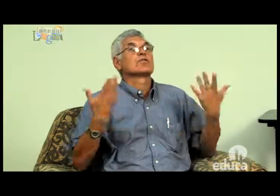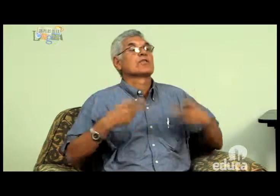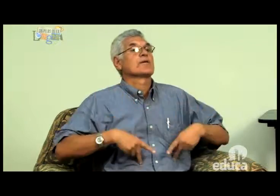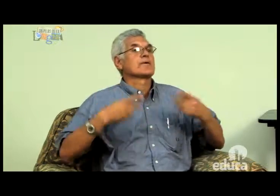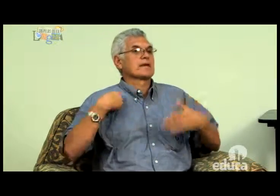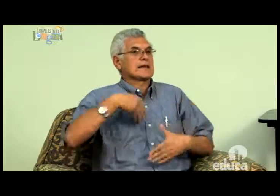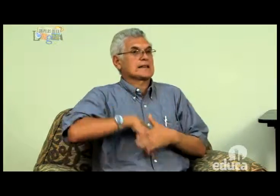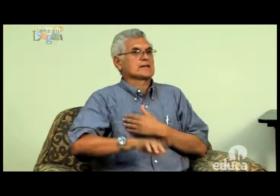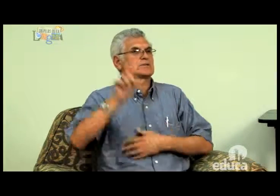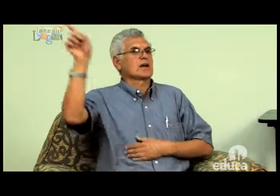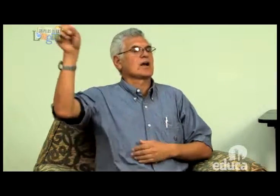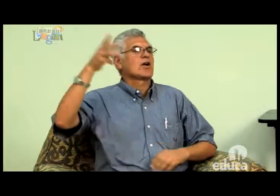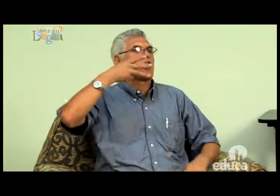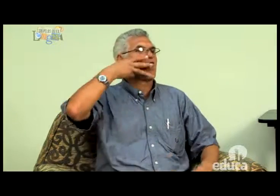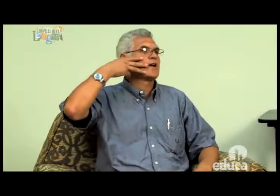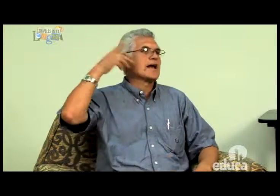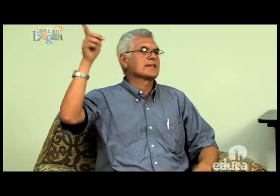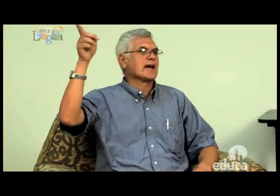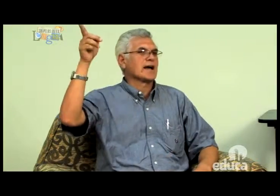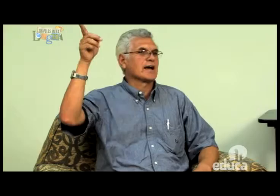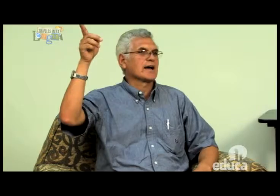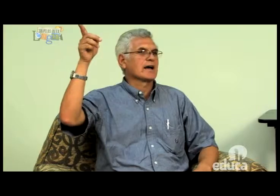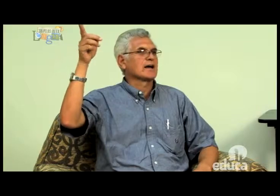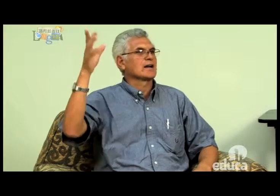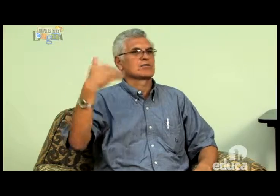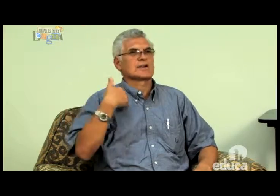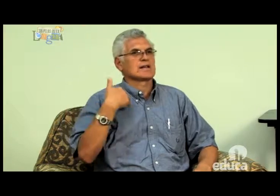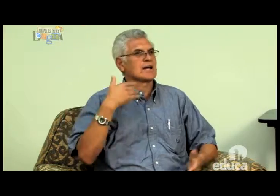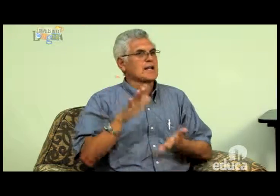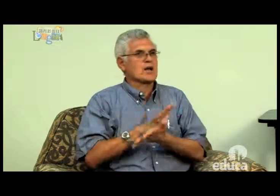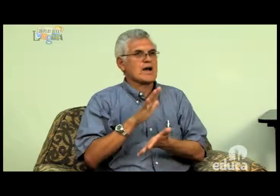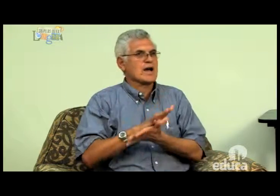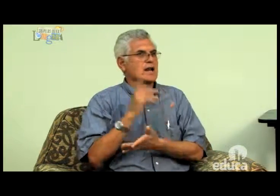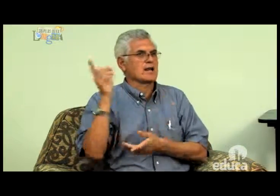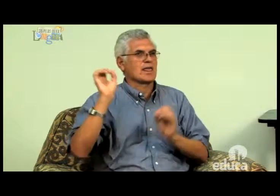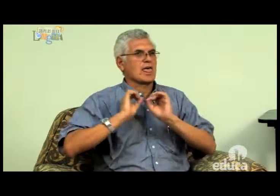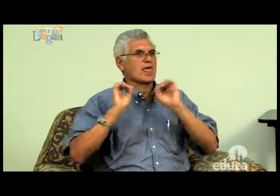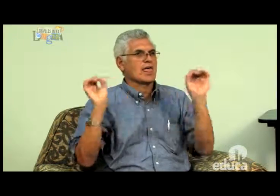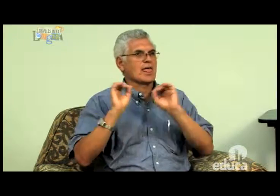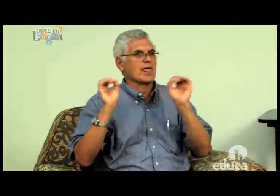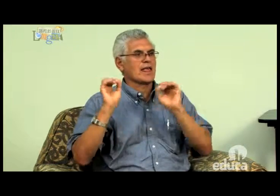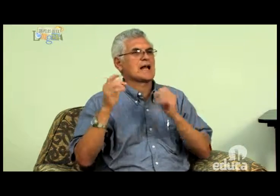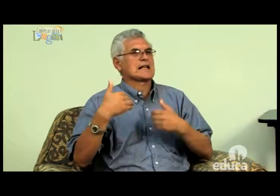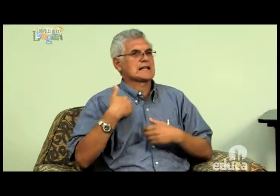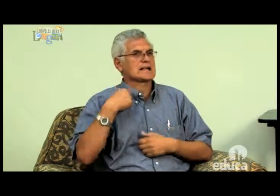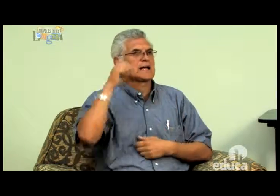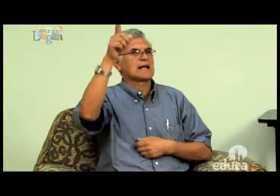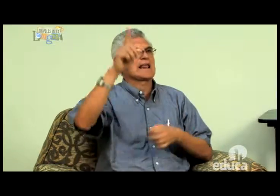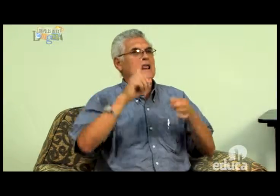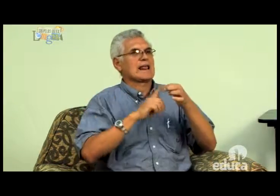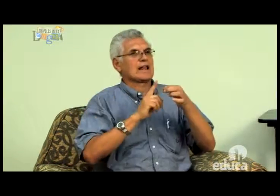a dónde llevarnos. Nosotros vivíamos en el oriente y allí no hay escuela para niños sordos.